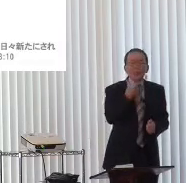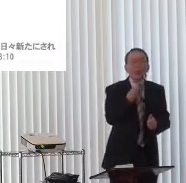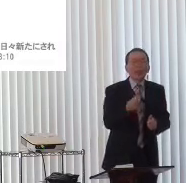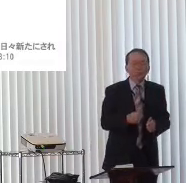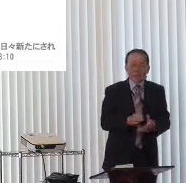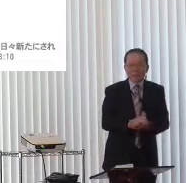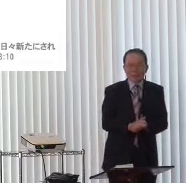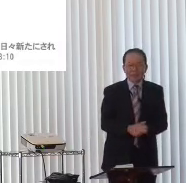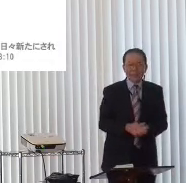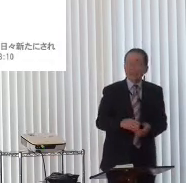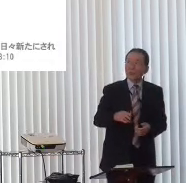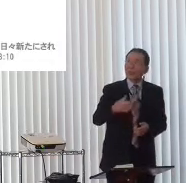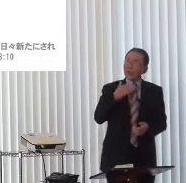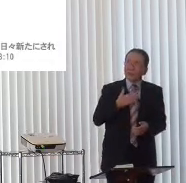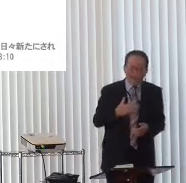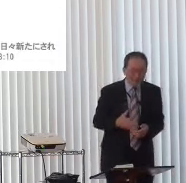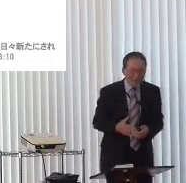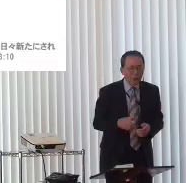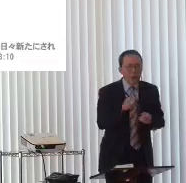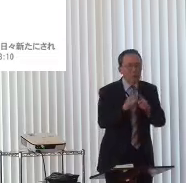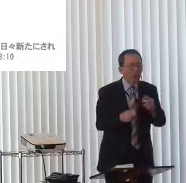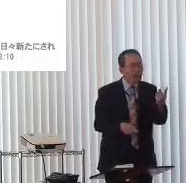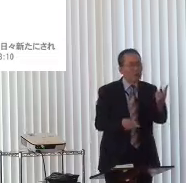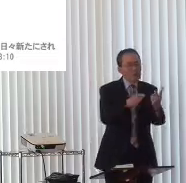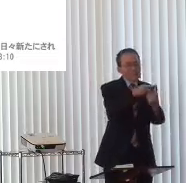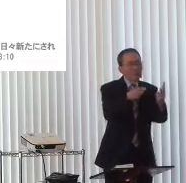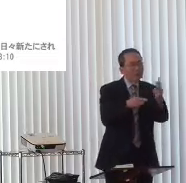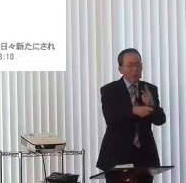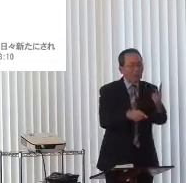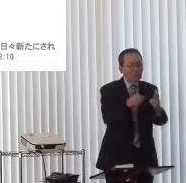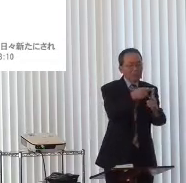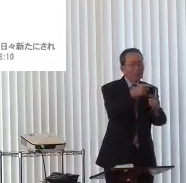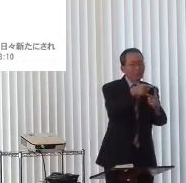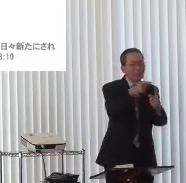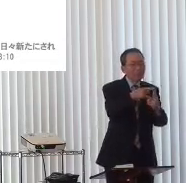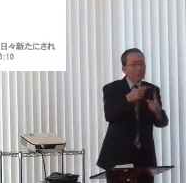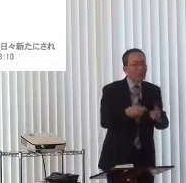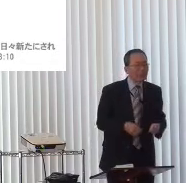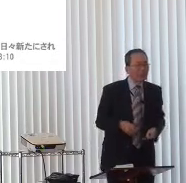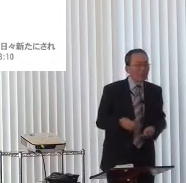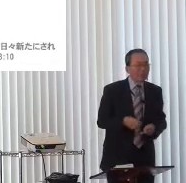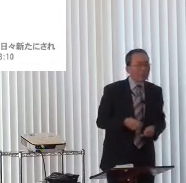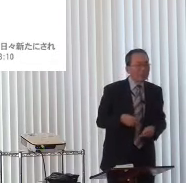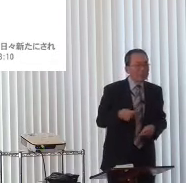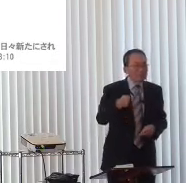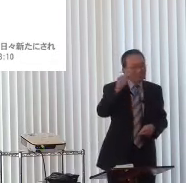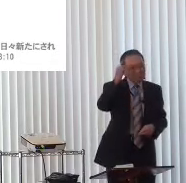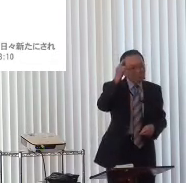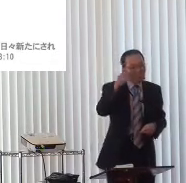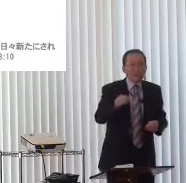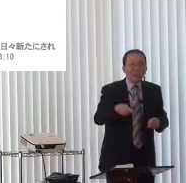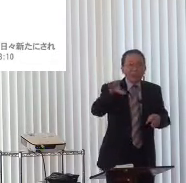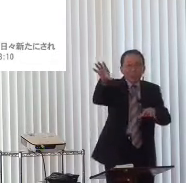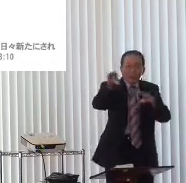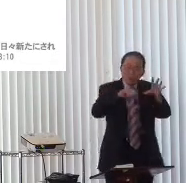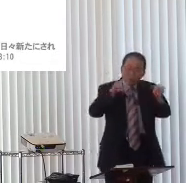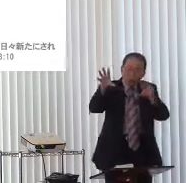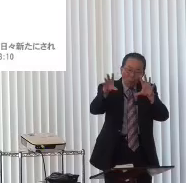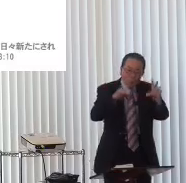知るというこの知るという言葉は2つ意味を持っています。一つは知的に知るということですね。情報として